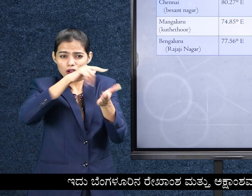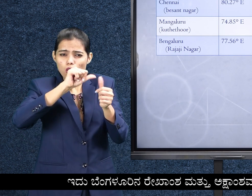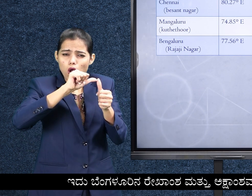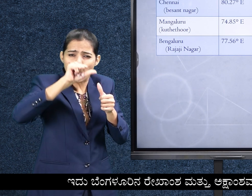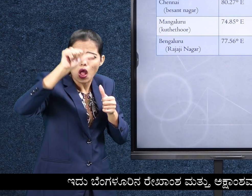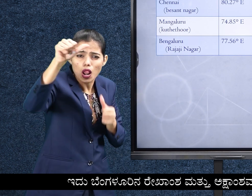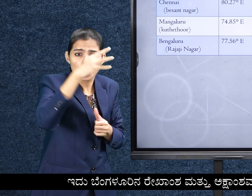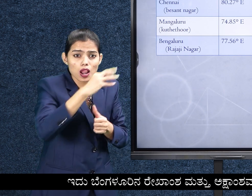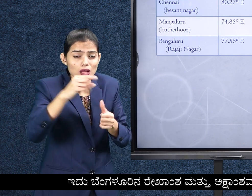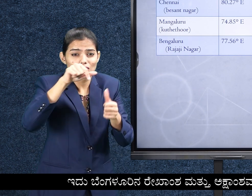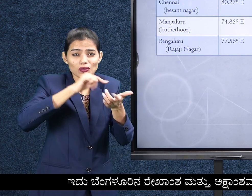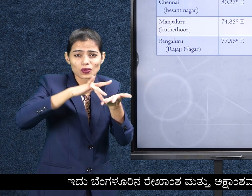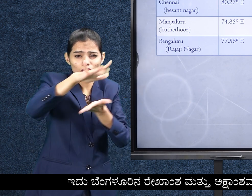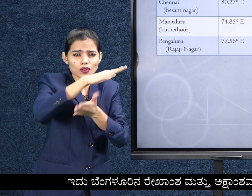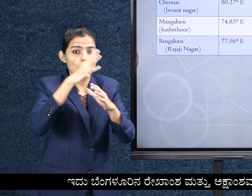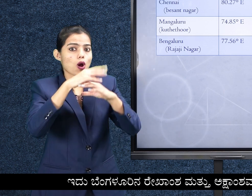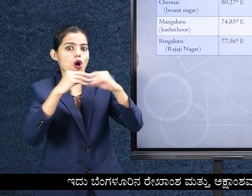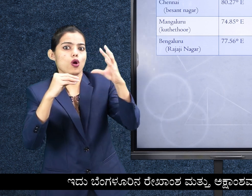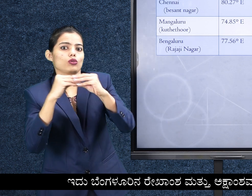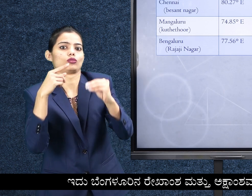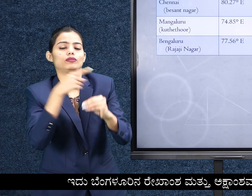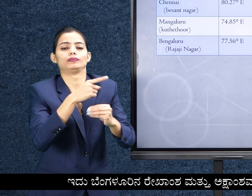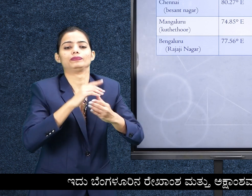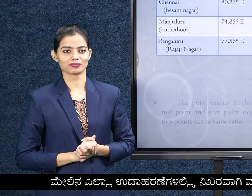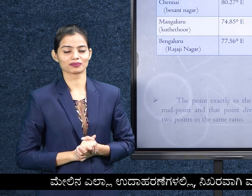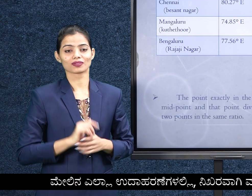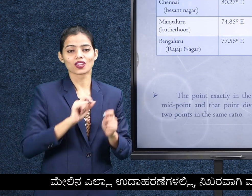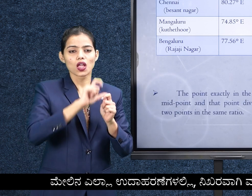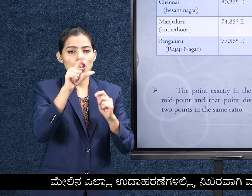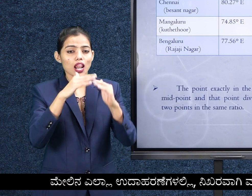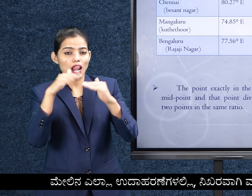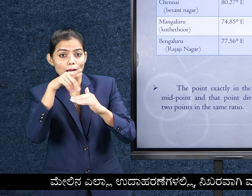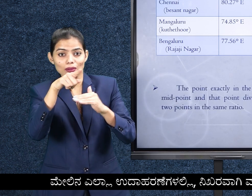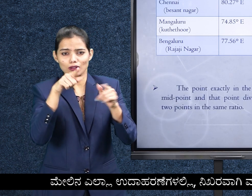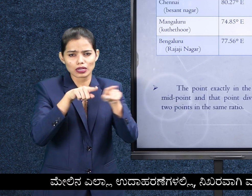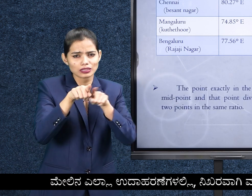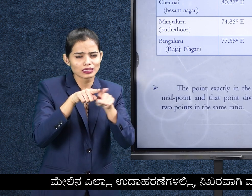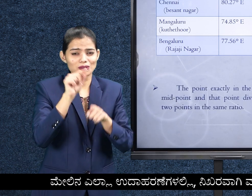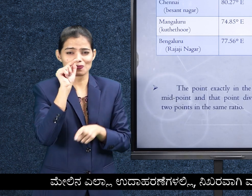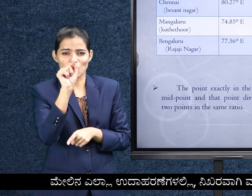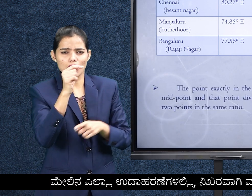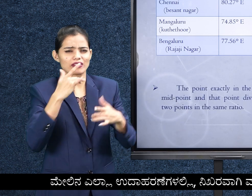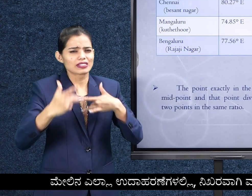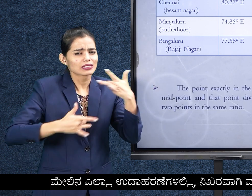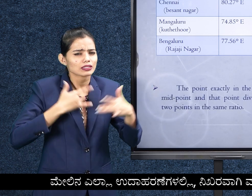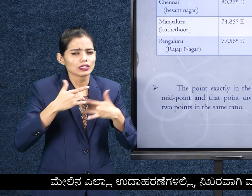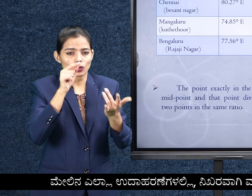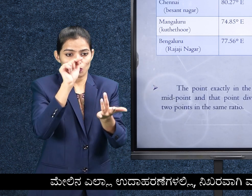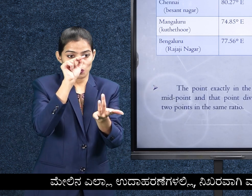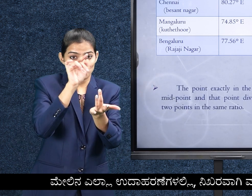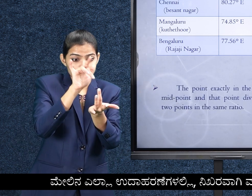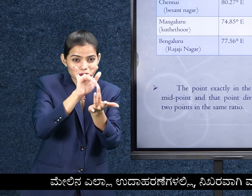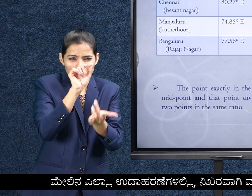13.00 ಡಿಗ್ರಿ N ನೀಡುತ್ತದೆ. ಮೇಲಿನ ಎಲ್ಲ ಉದಾಹರಣೆಗಳಲ್ಲಿ ನಿಖರವಾಗಿ ಮಧ್ಯಬಿಂದುದಲ್ಲಿರುವ